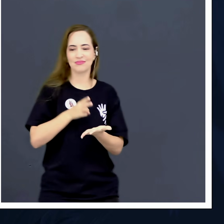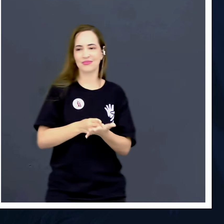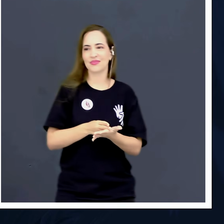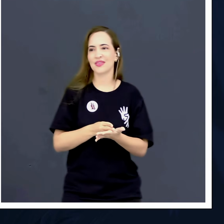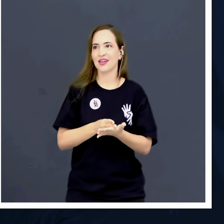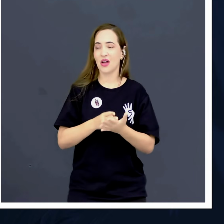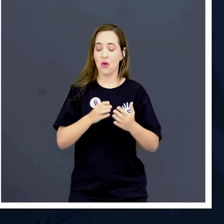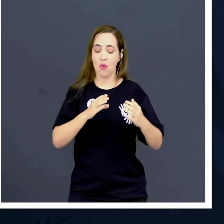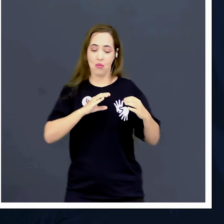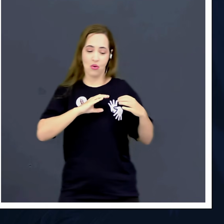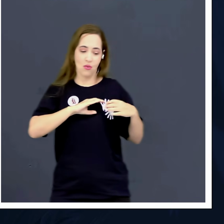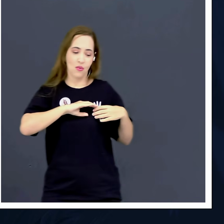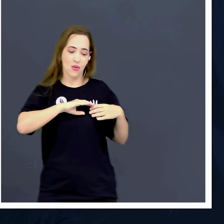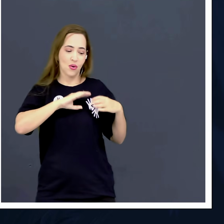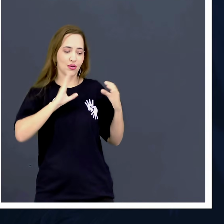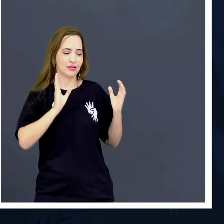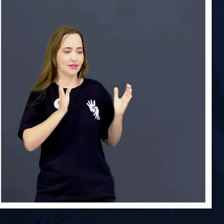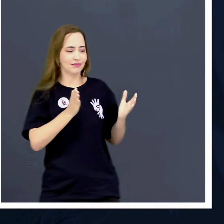Meu coração